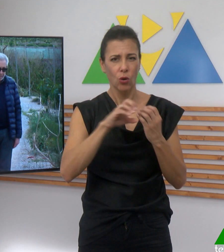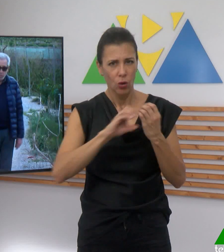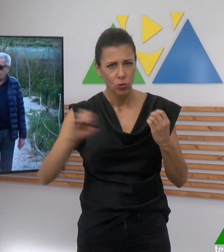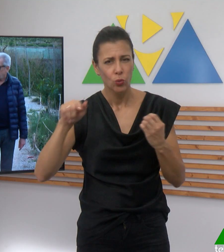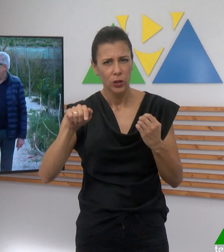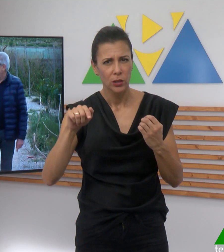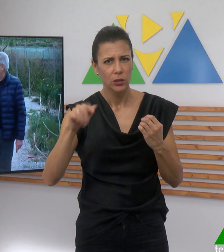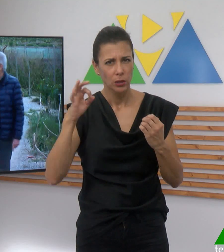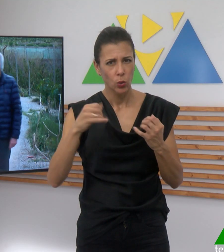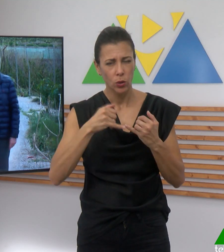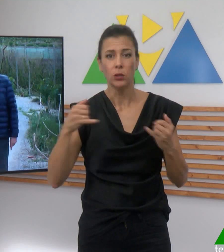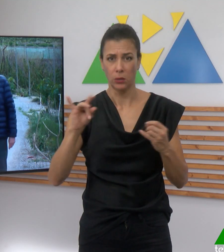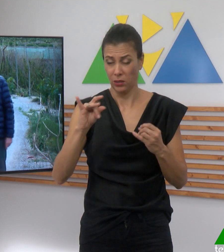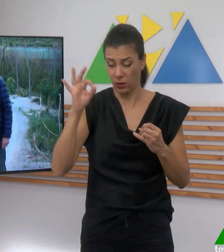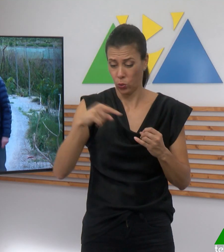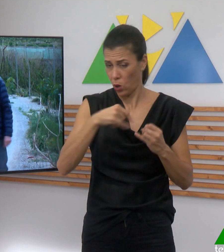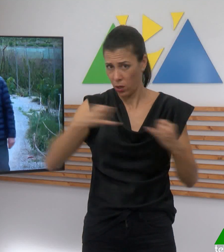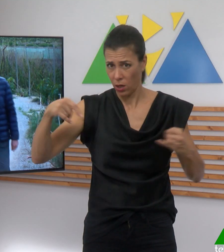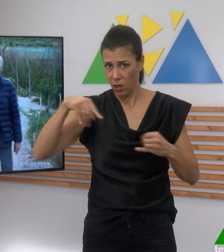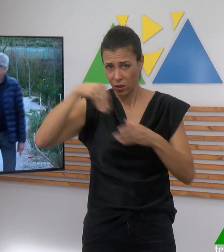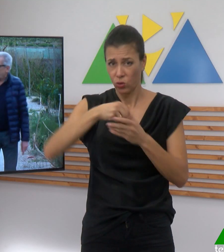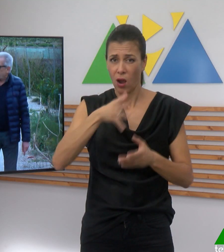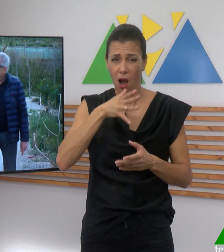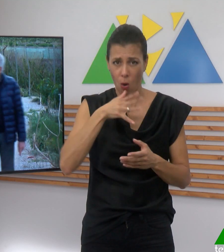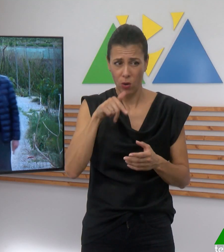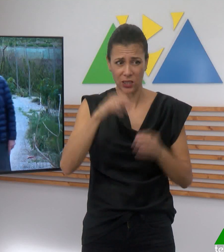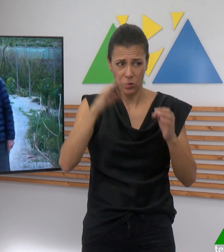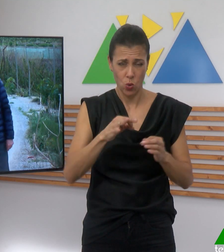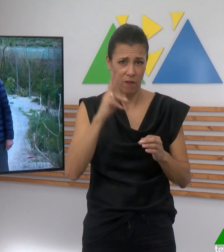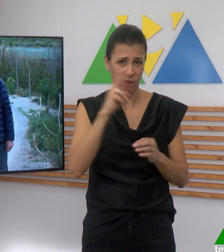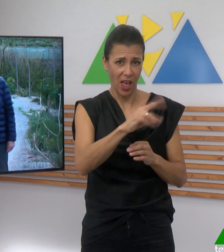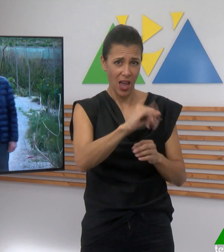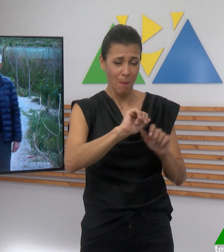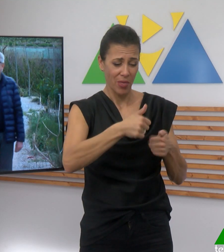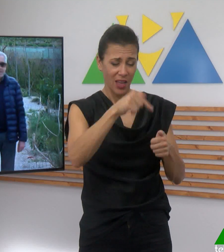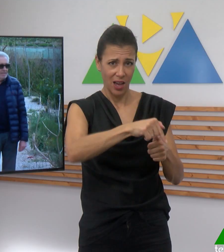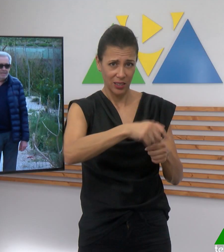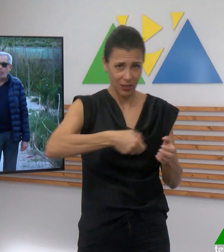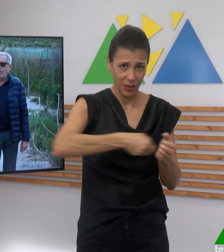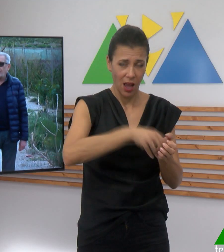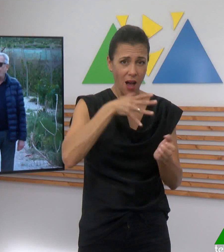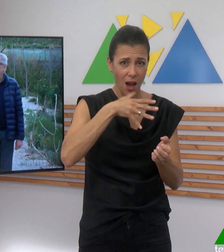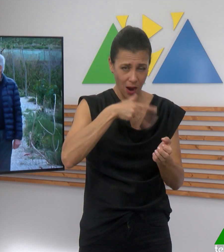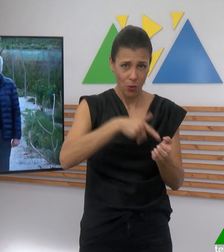tan uso todavía se toma agua en la toma de agua está ahí en la que introduce el agua al aged